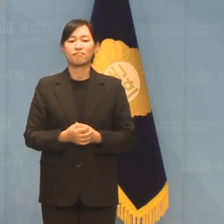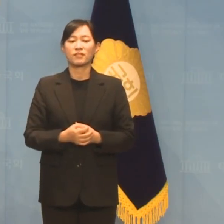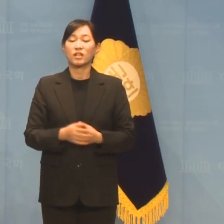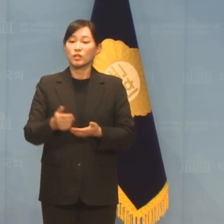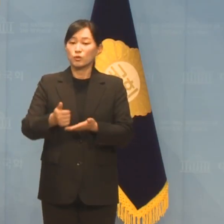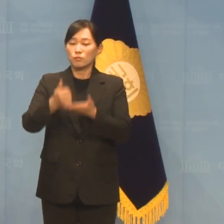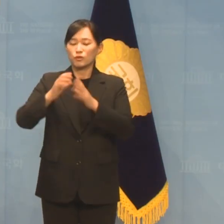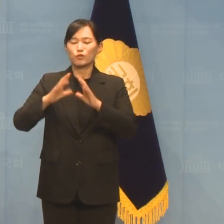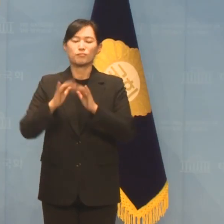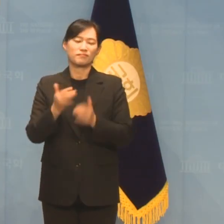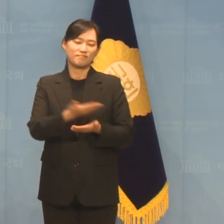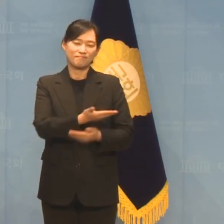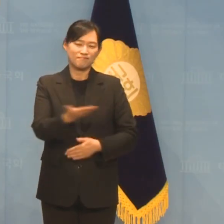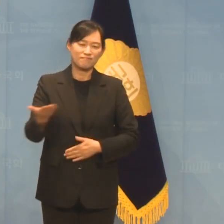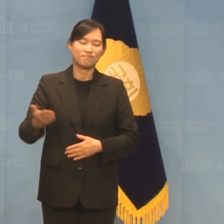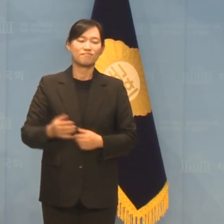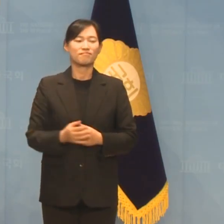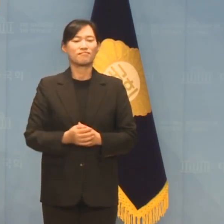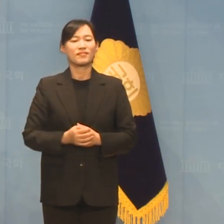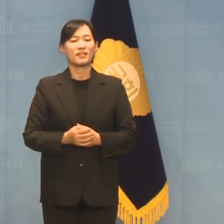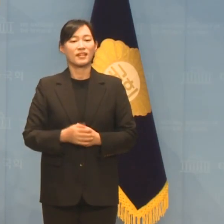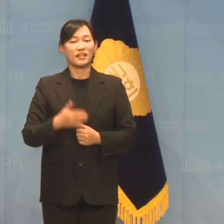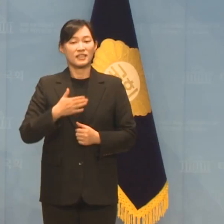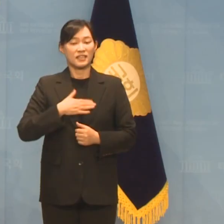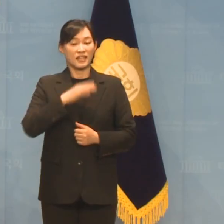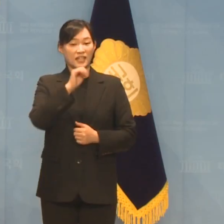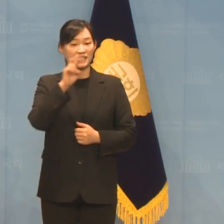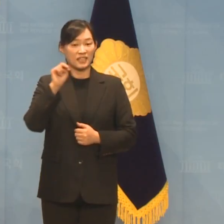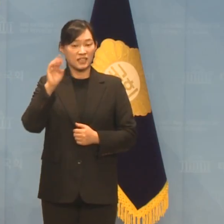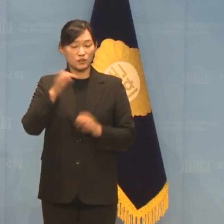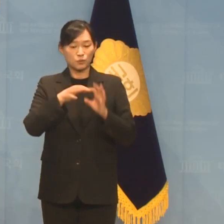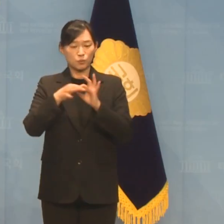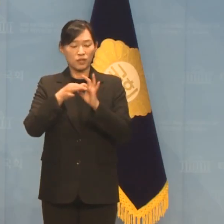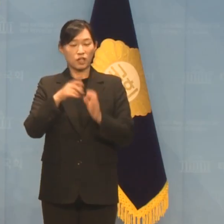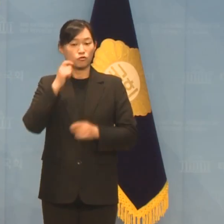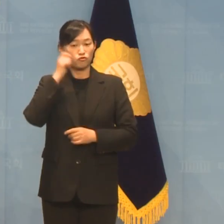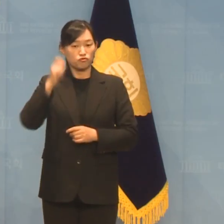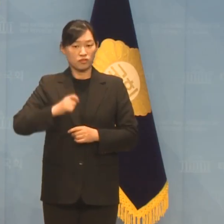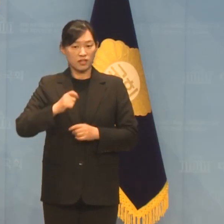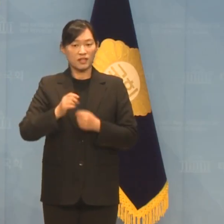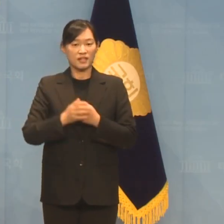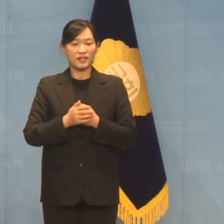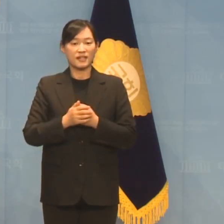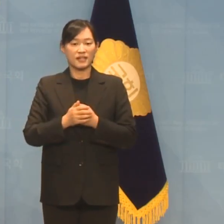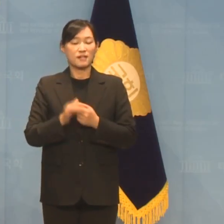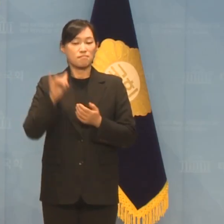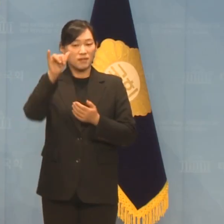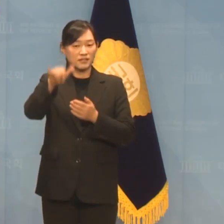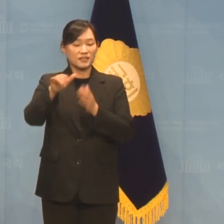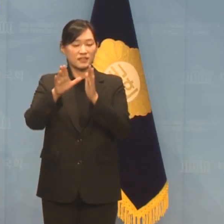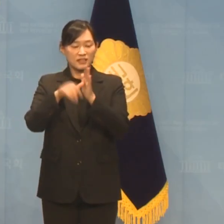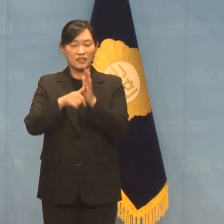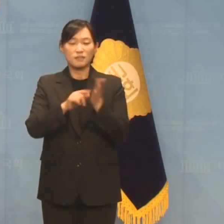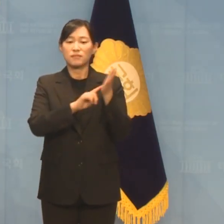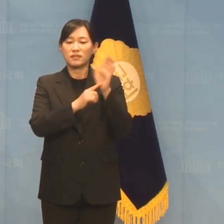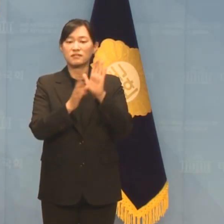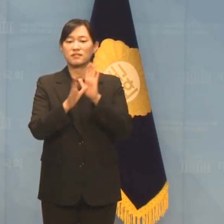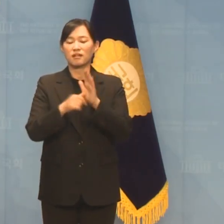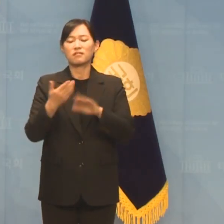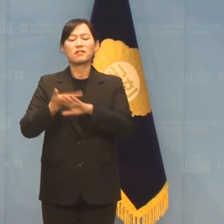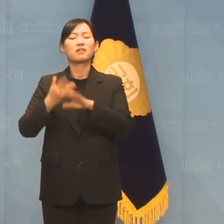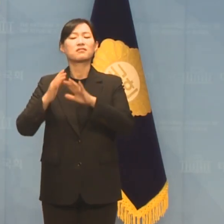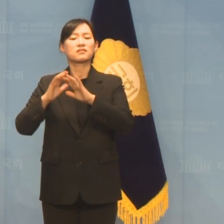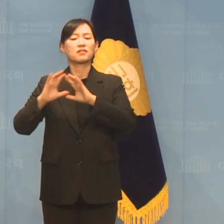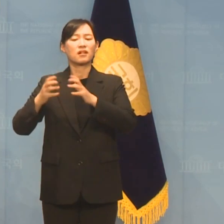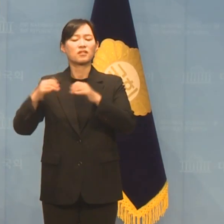존경하는 국민 여러분, 제 SNS를 통해 우크라이나행을 밝혔을 당시 남의 나라